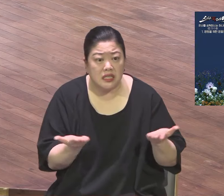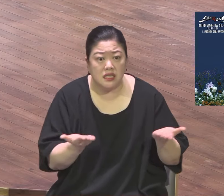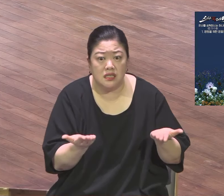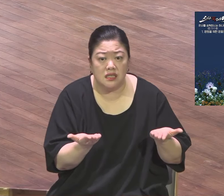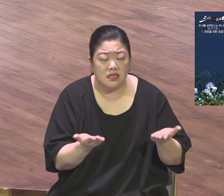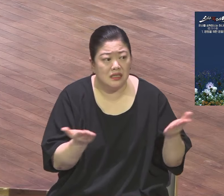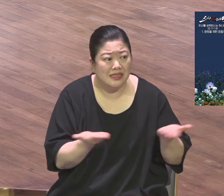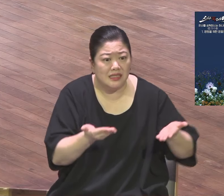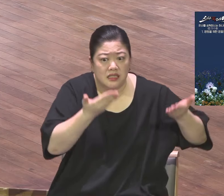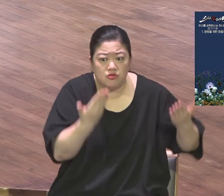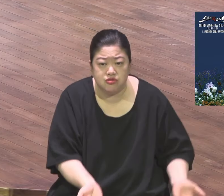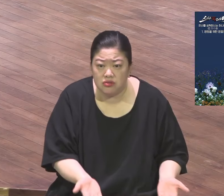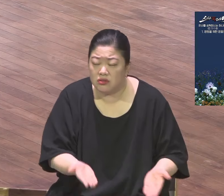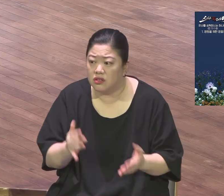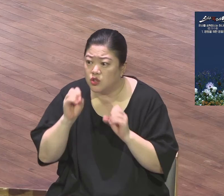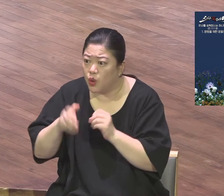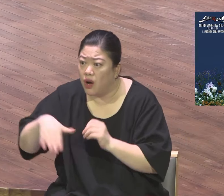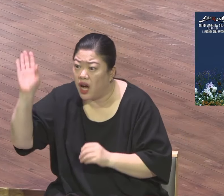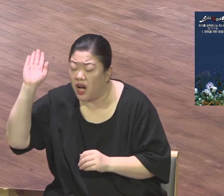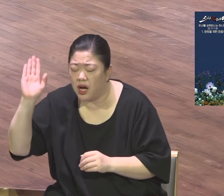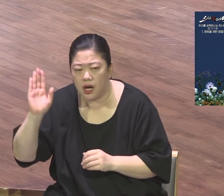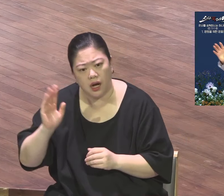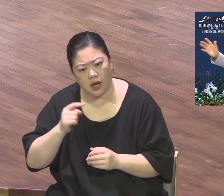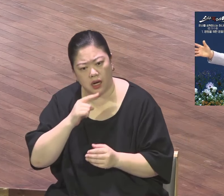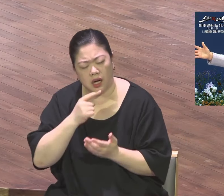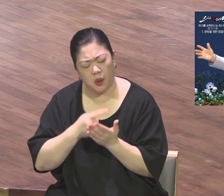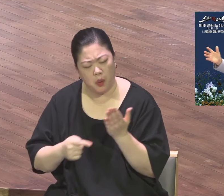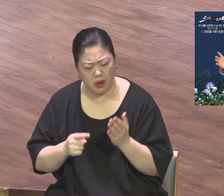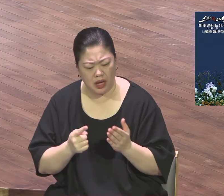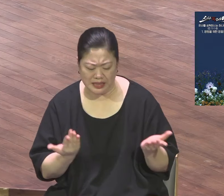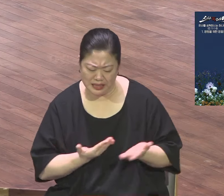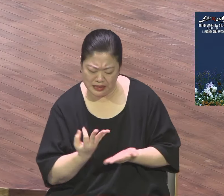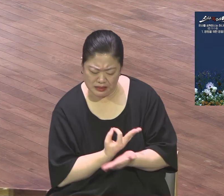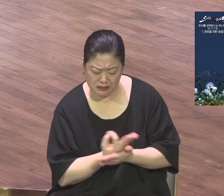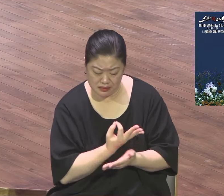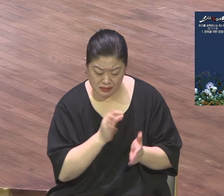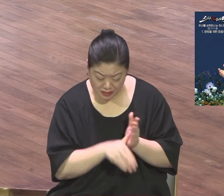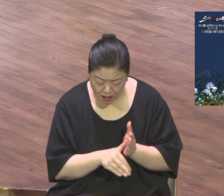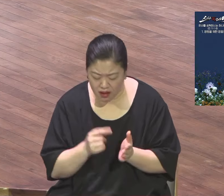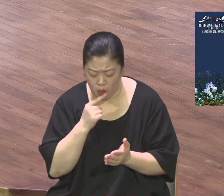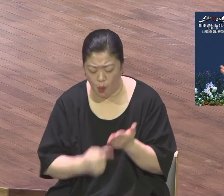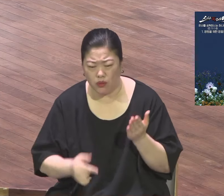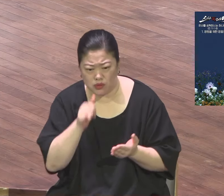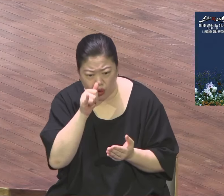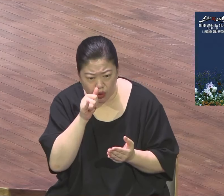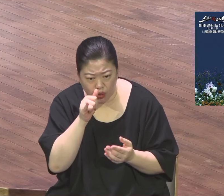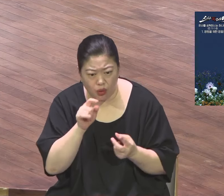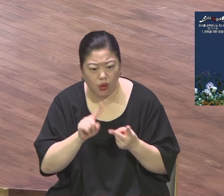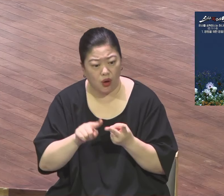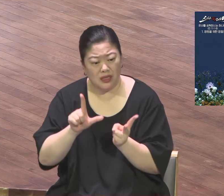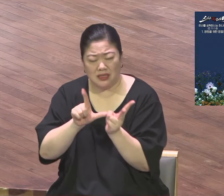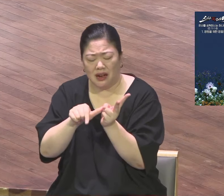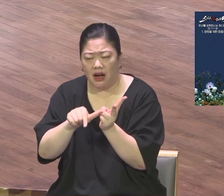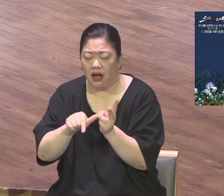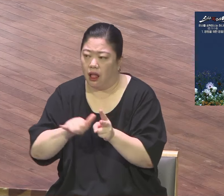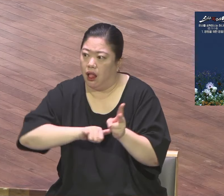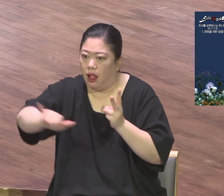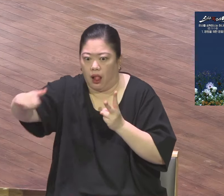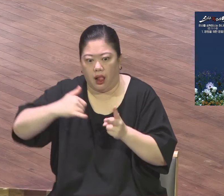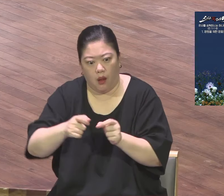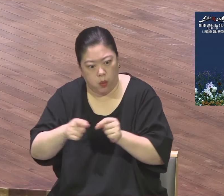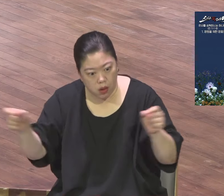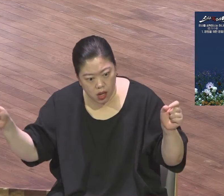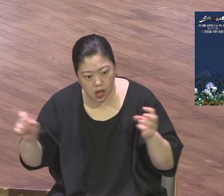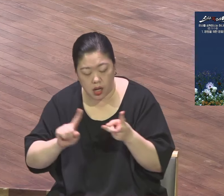손해입니까? 관광을 가든지 이거 완전 캠프하고 온다 말이야. 얼마나 손 시간 들어 물질 들어 복음만 전하고 온다.